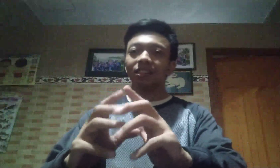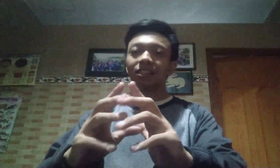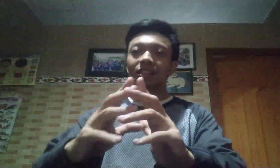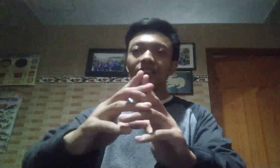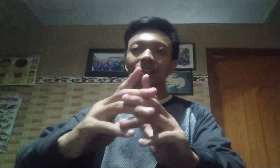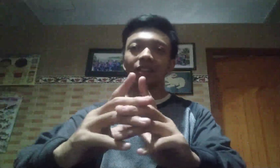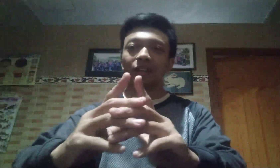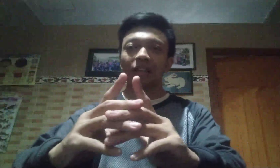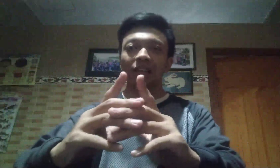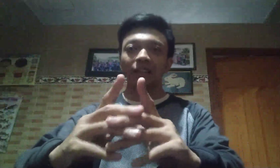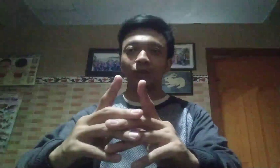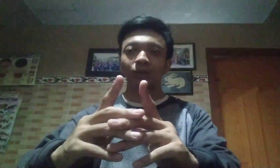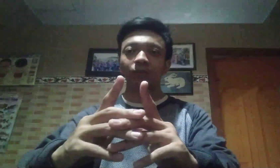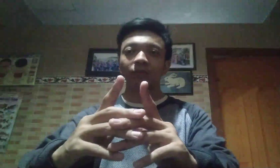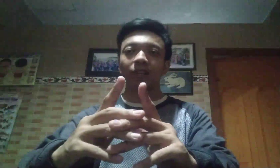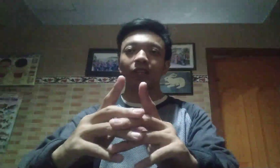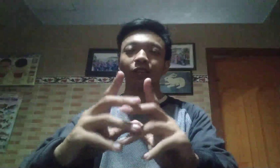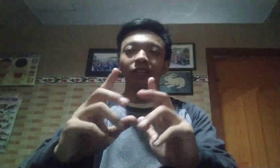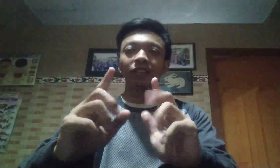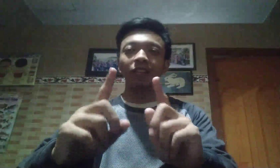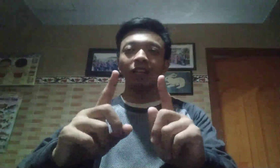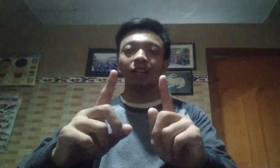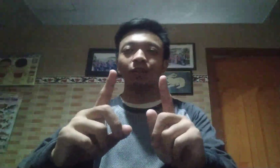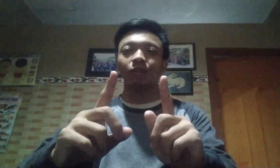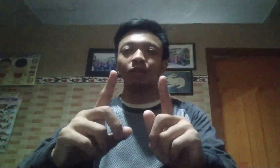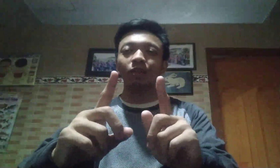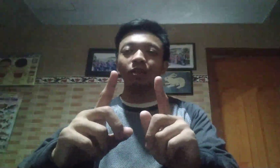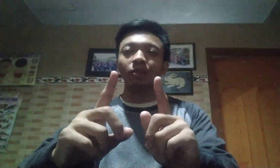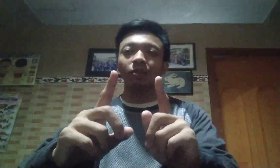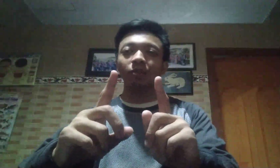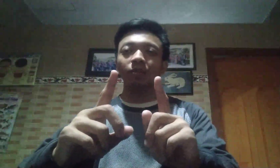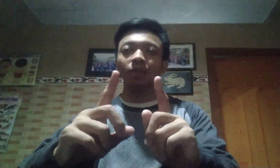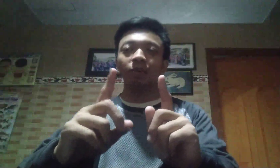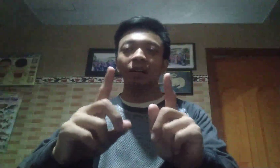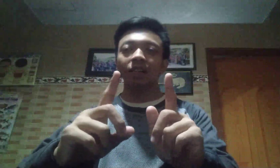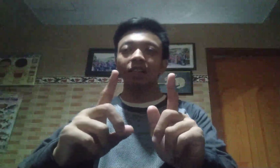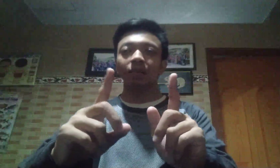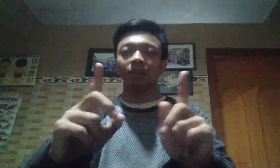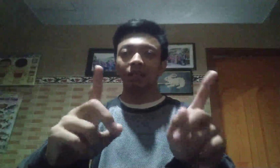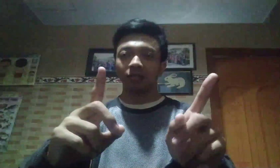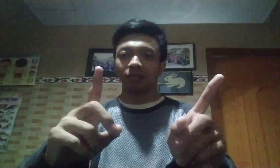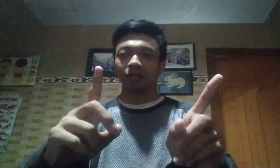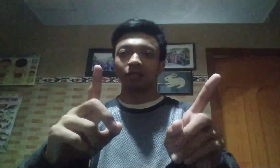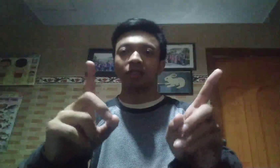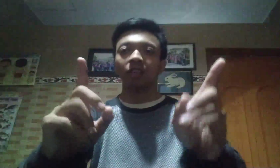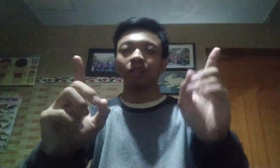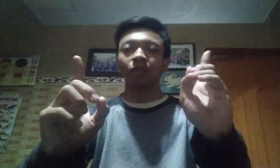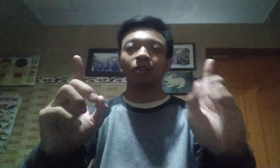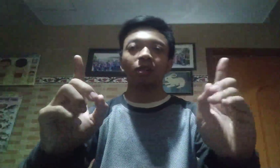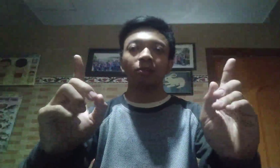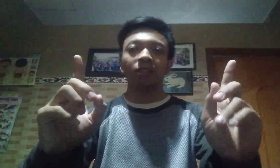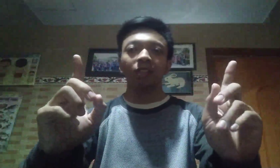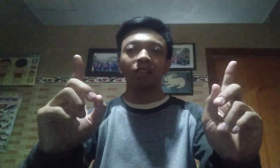Oleh karena itu Indonesia harus Lebih baik ke depannya Indonesia harus menjadi